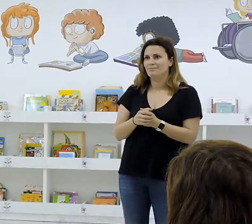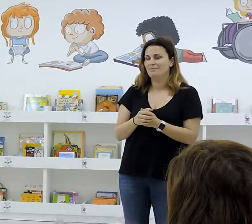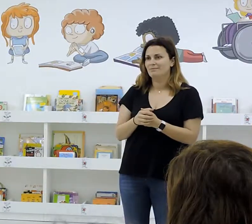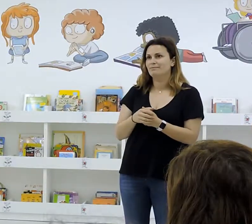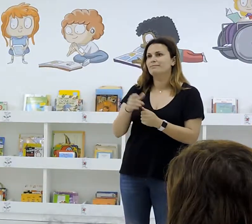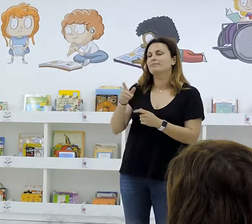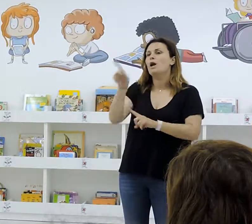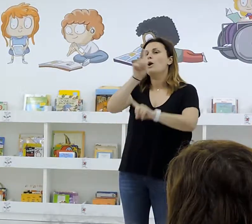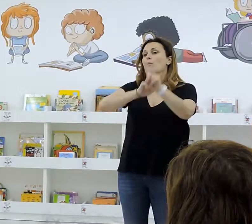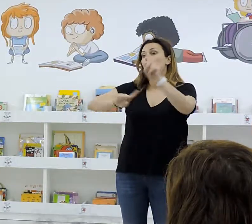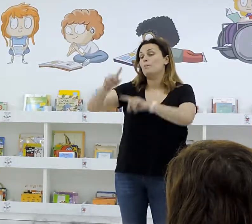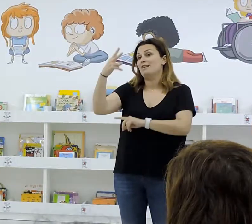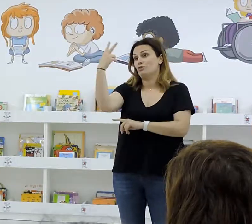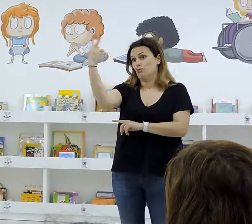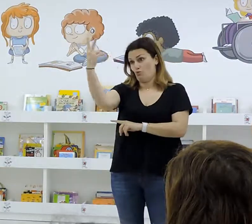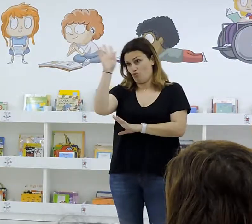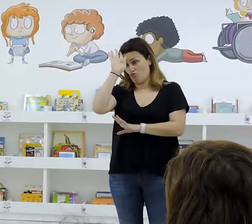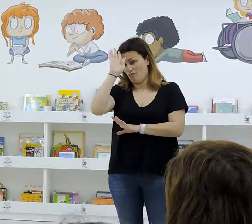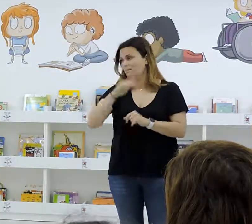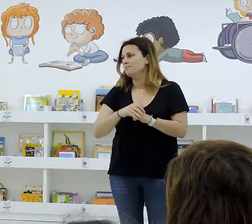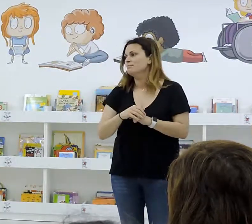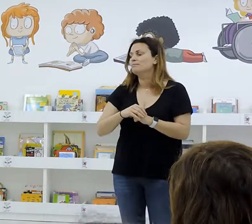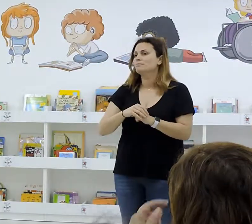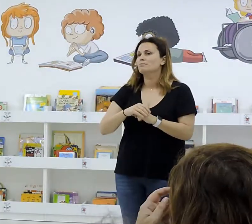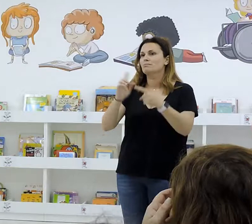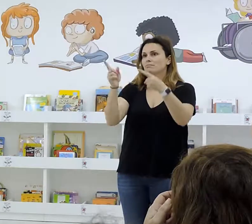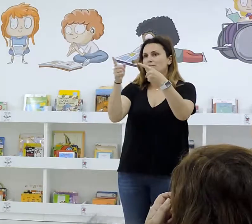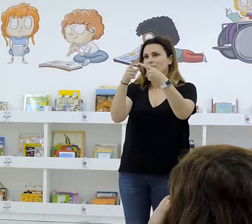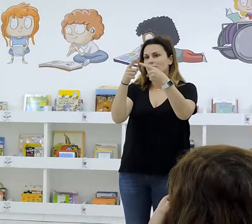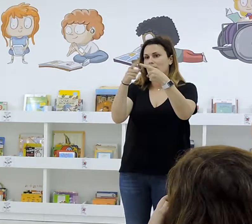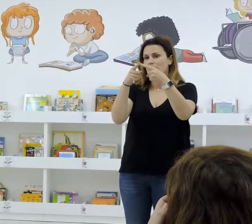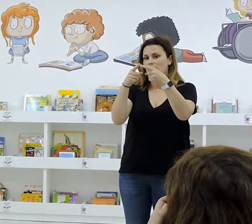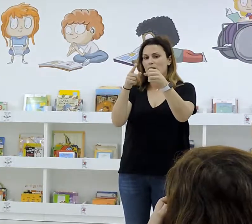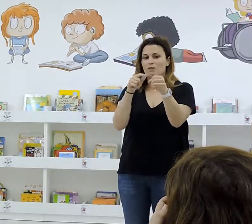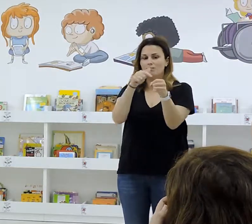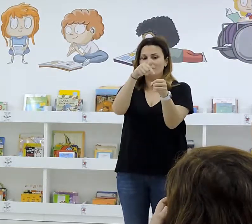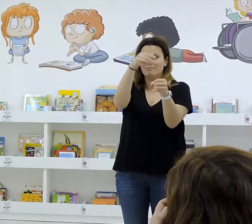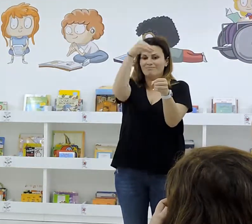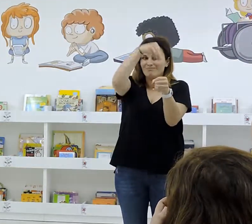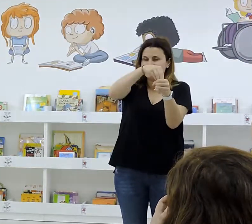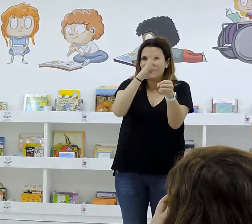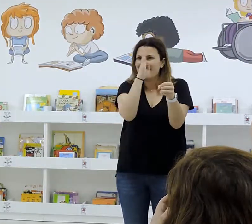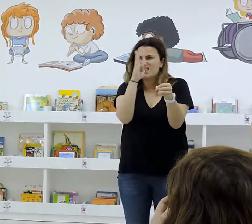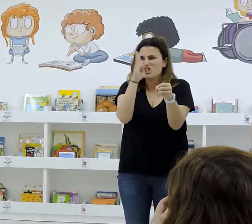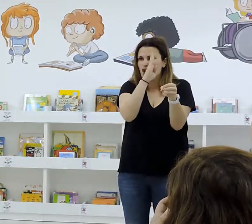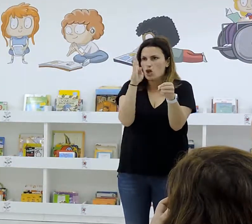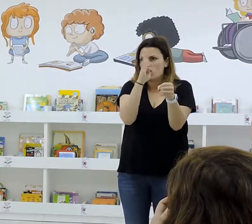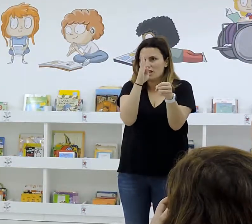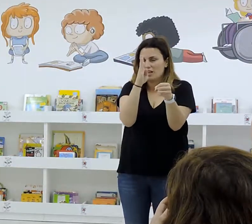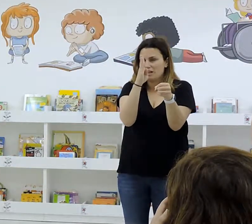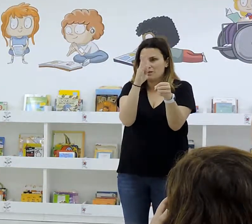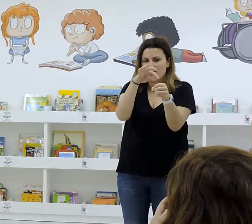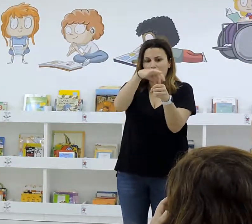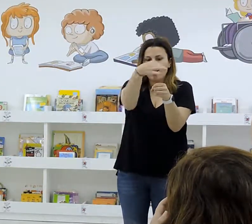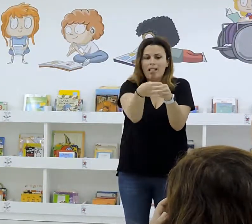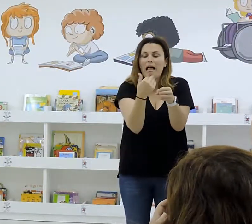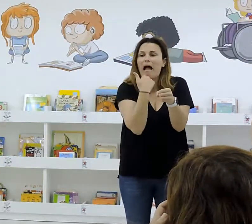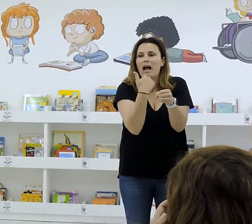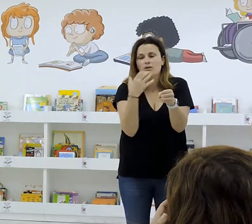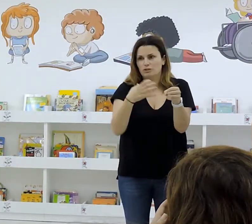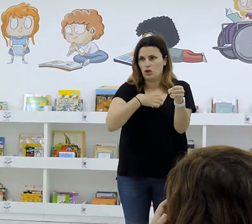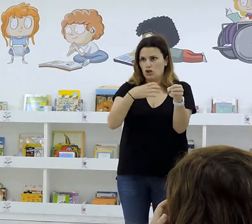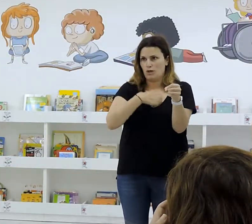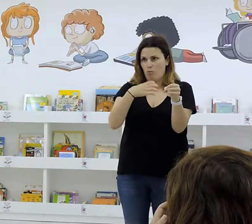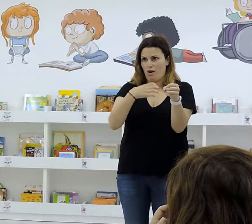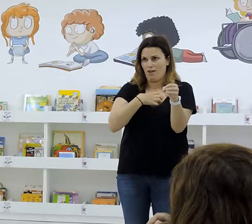cuestiones importantes. La primera, que no asoma una esquina, ¿no? Porque por mucho que desvíes la atención, si estás asomando una esquina, pues